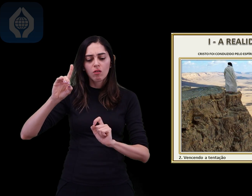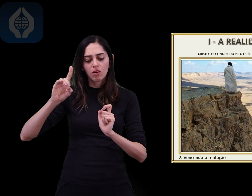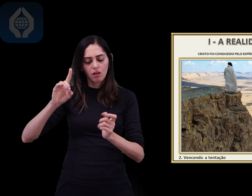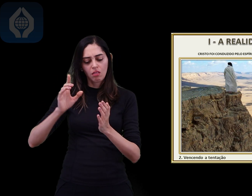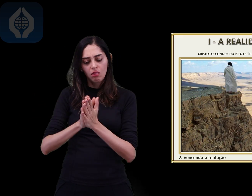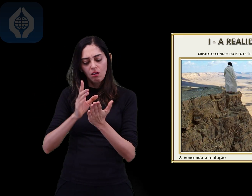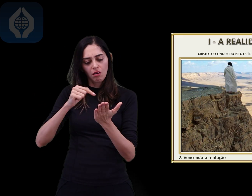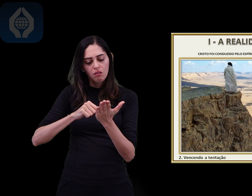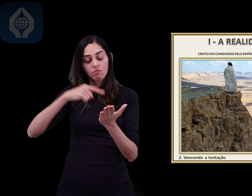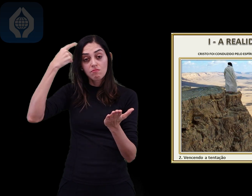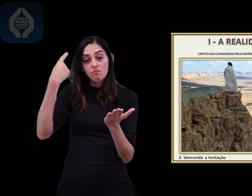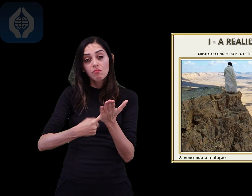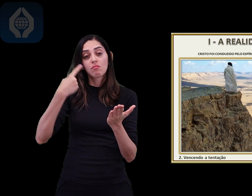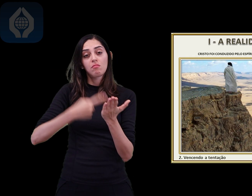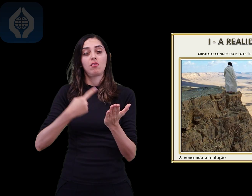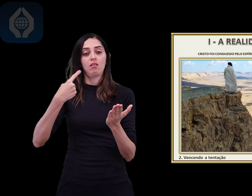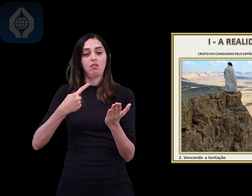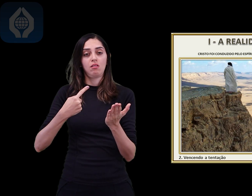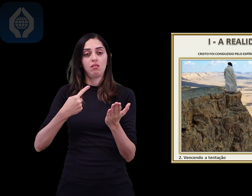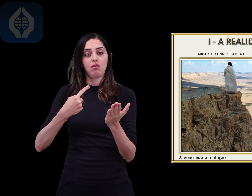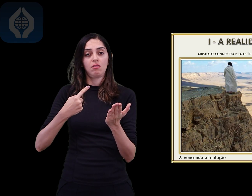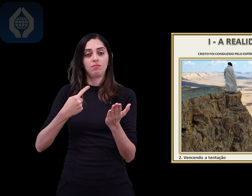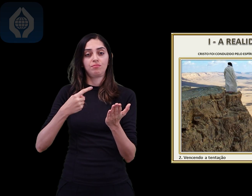para fazer tudo o que escreveu na Bíblia.